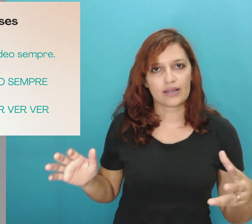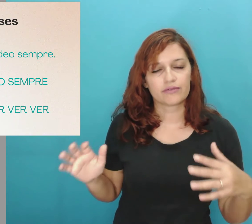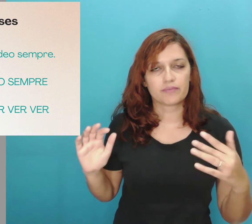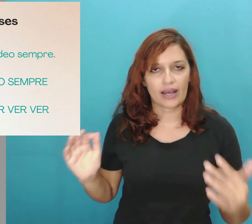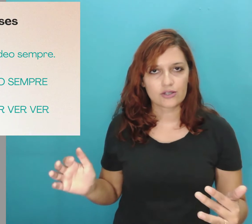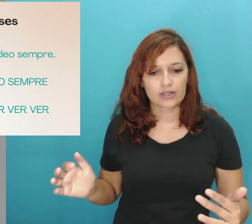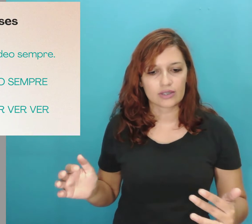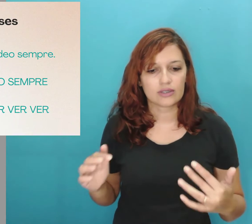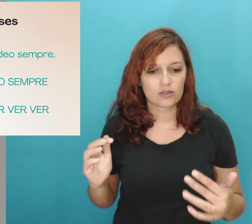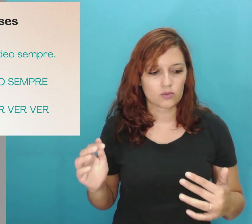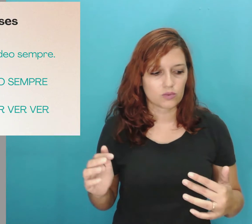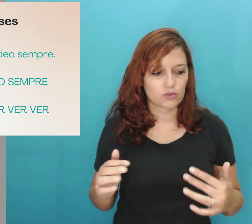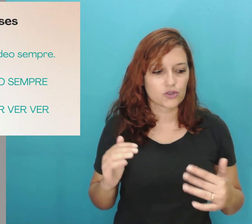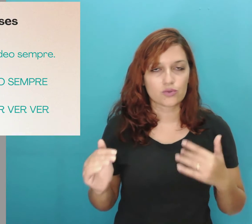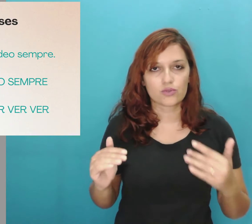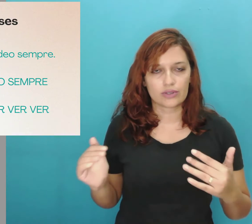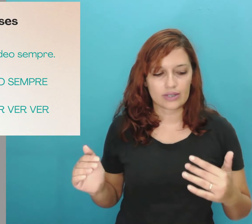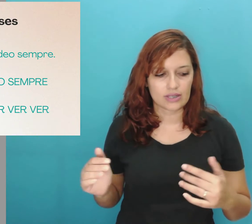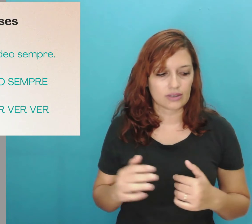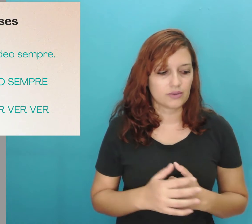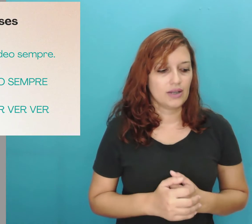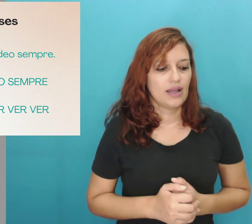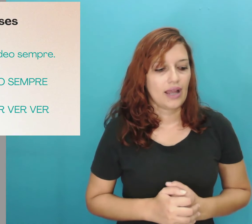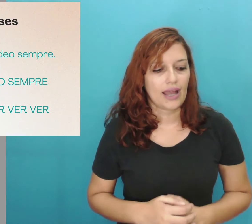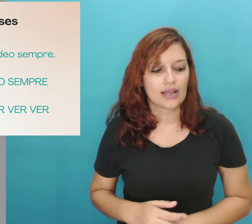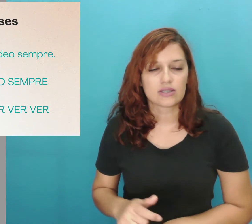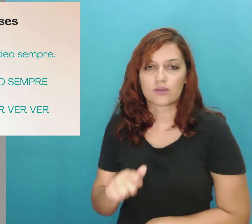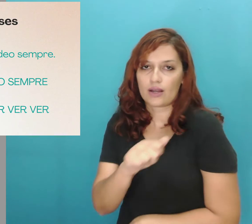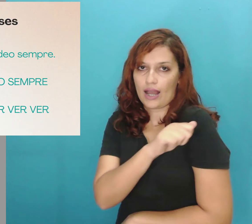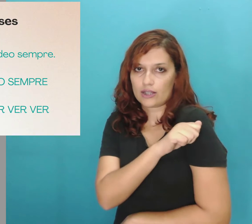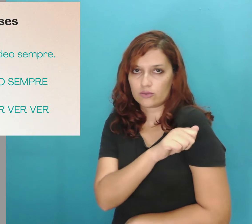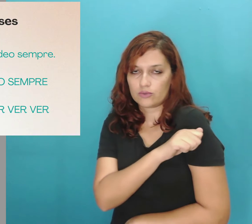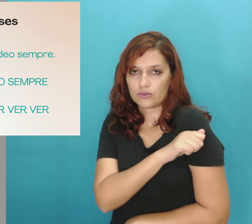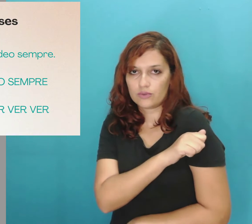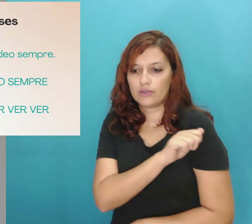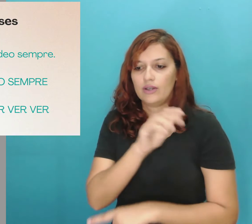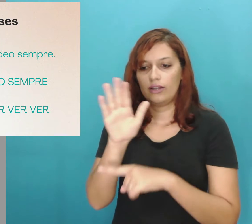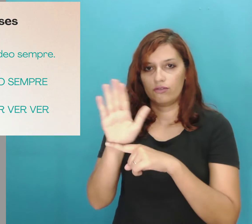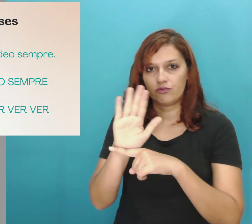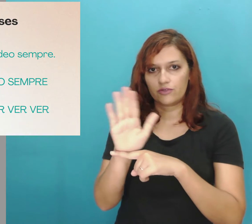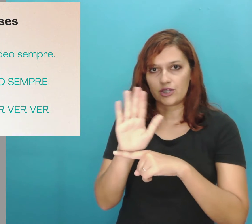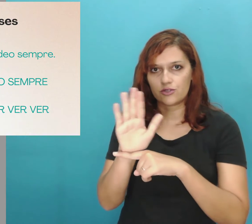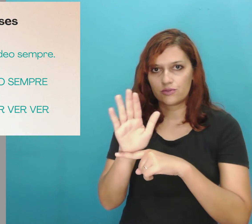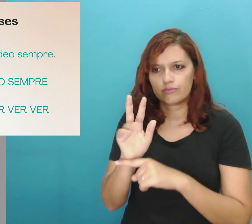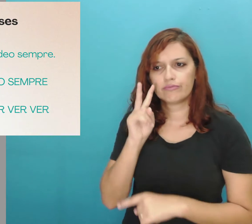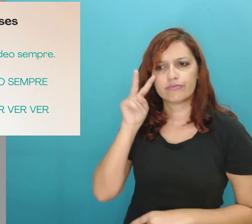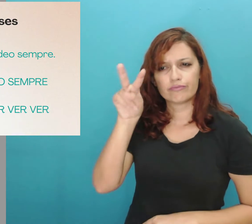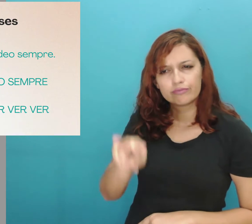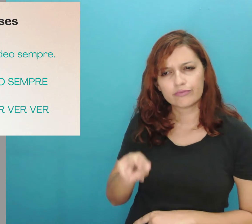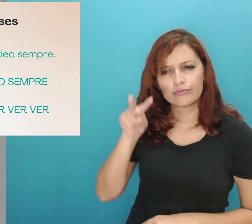ver bastante os surdos utilizando, é essa. Aluno, vídeo,